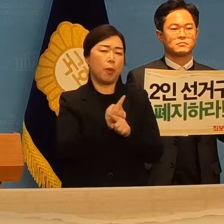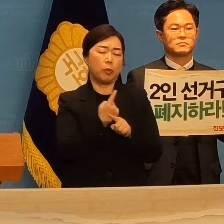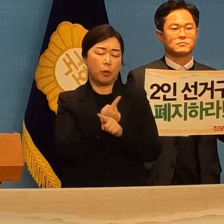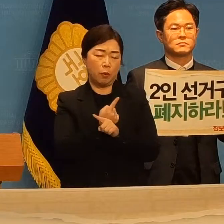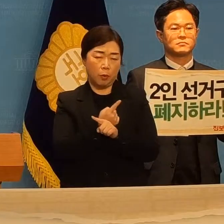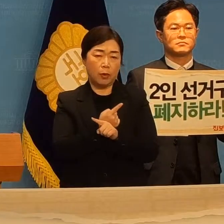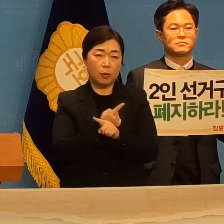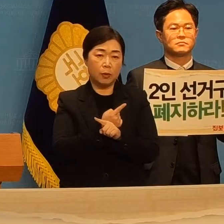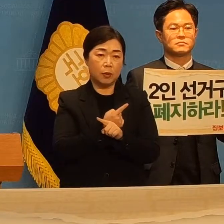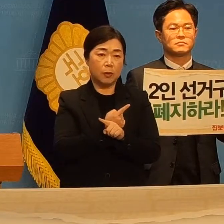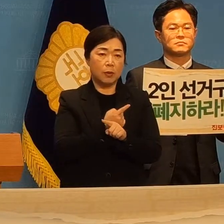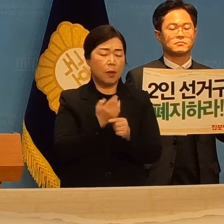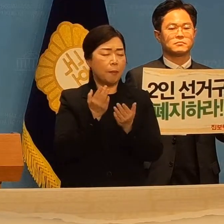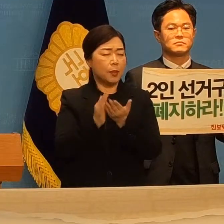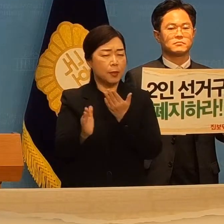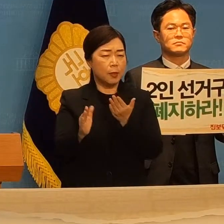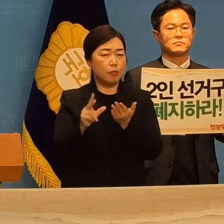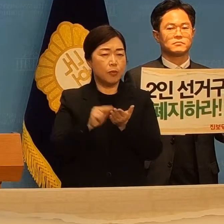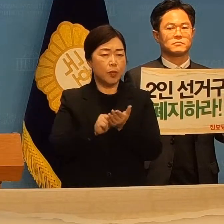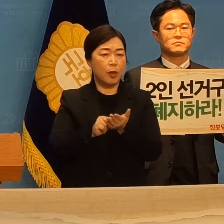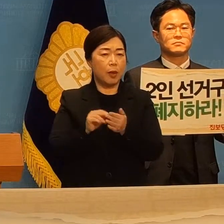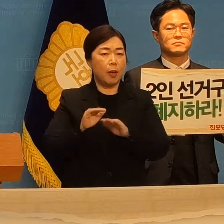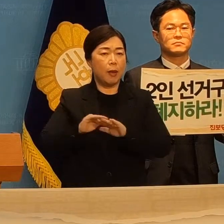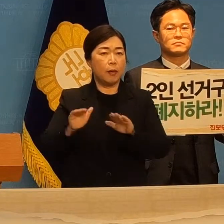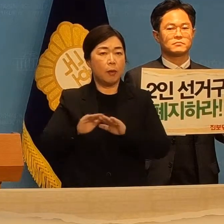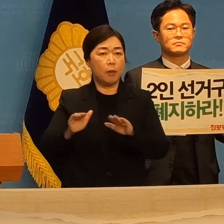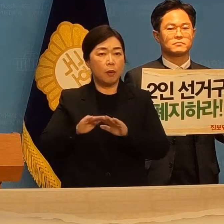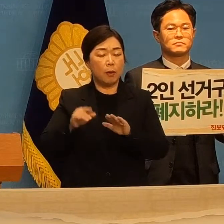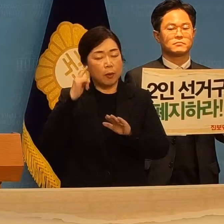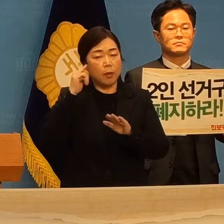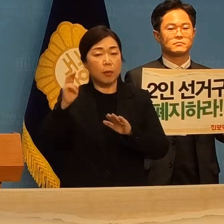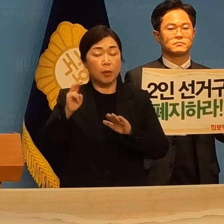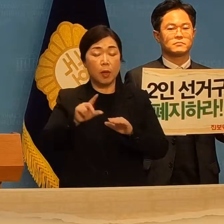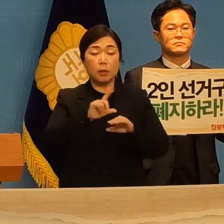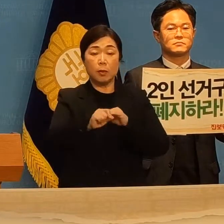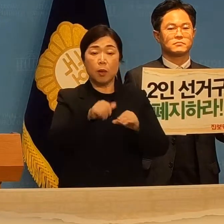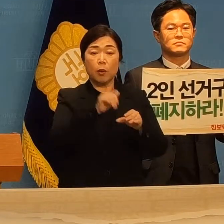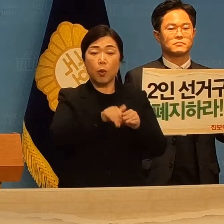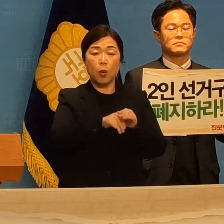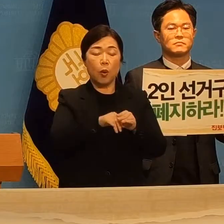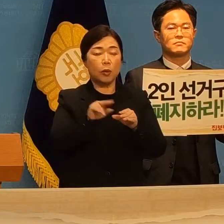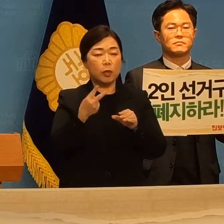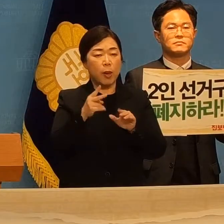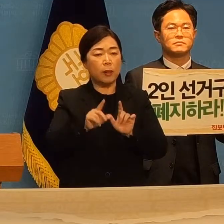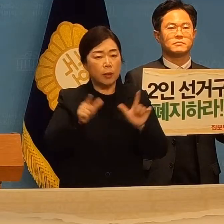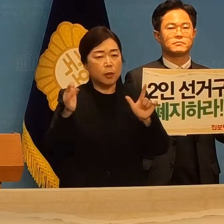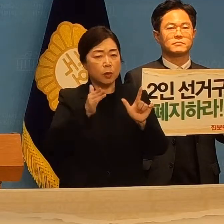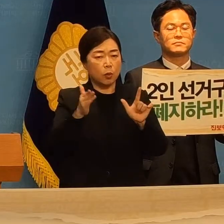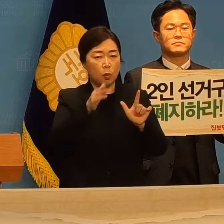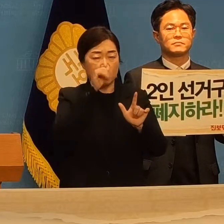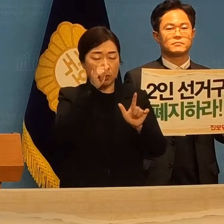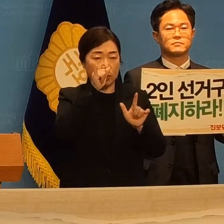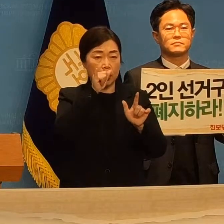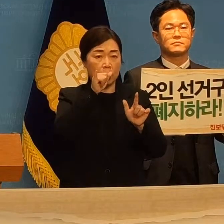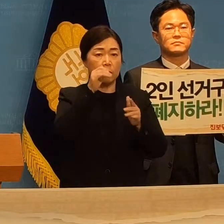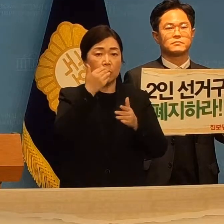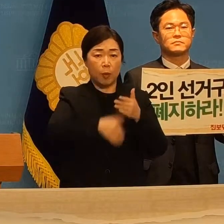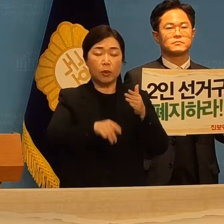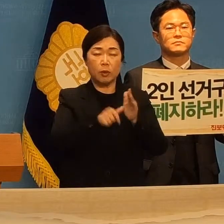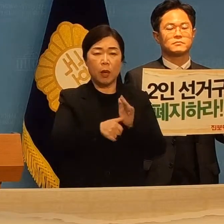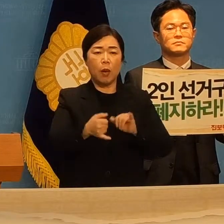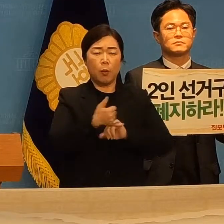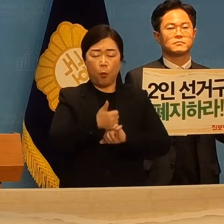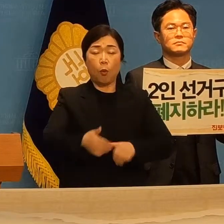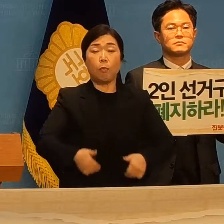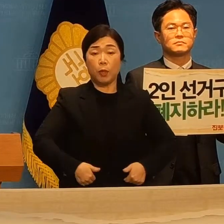발생한 불일치를 해소하기 위한 것입니다. 지방선거가 200일도 채 남지 않은 상황에서 반드시